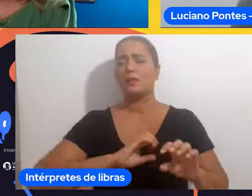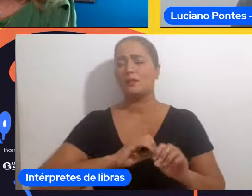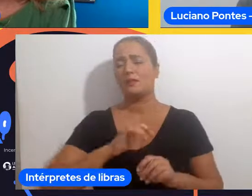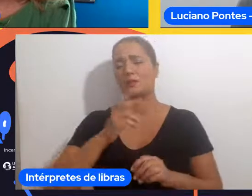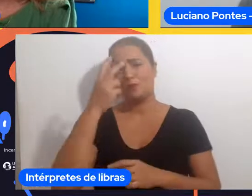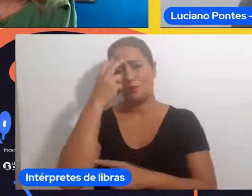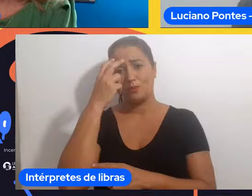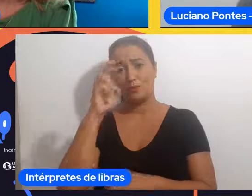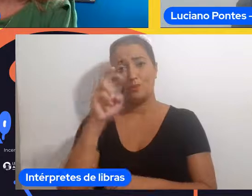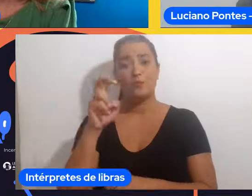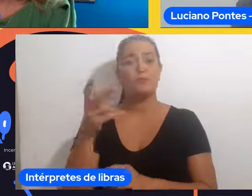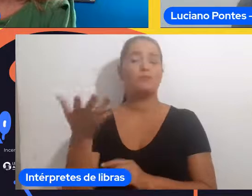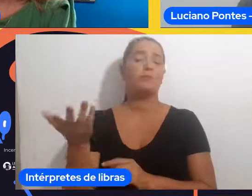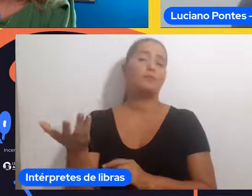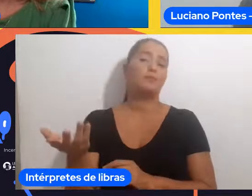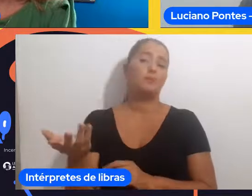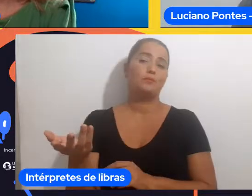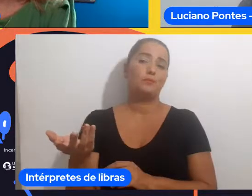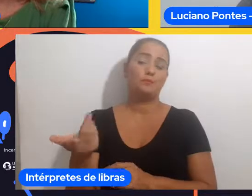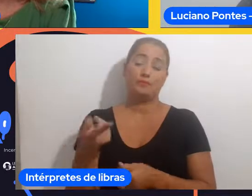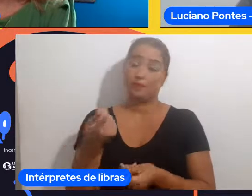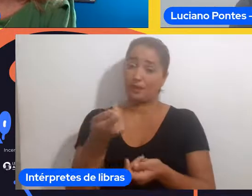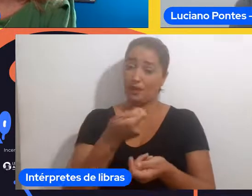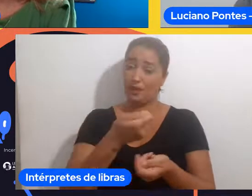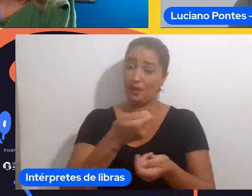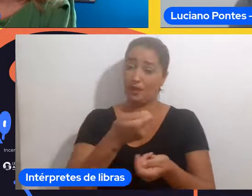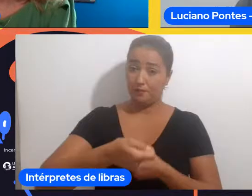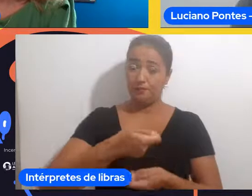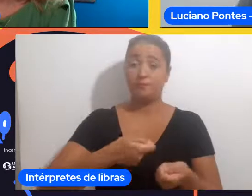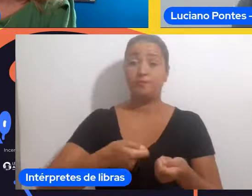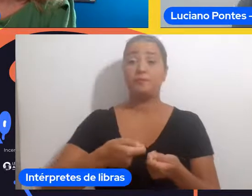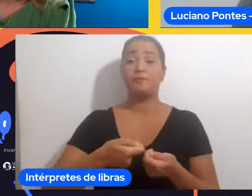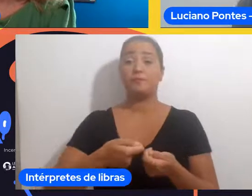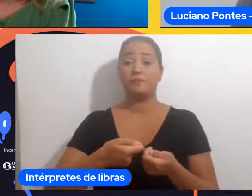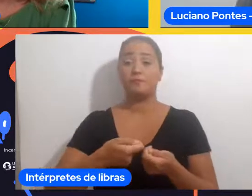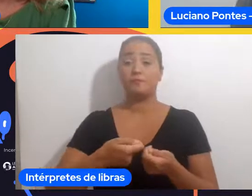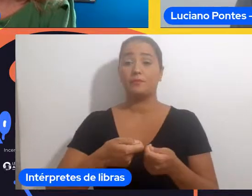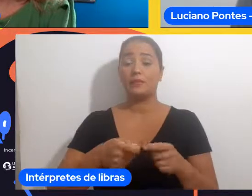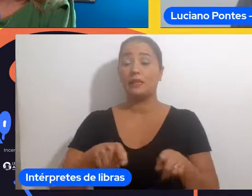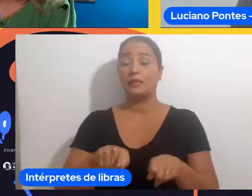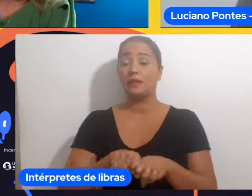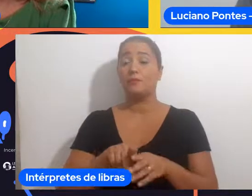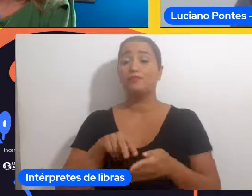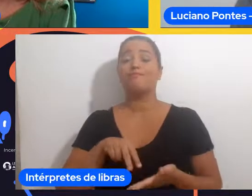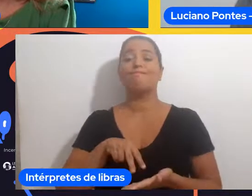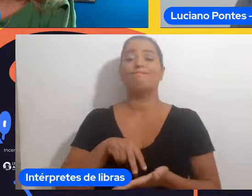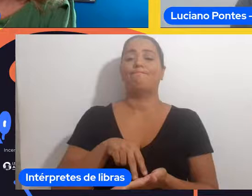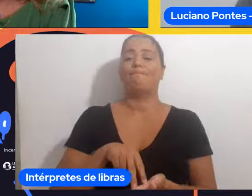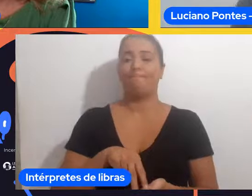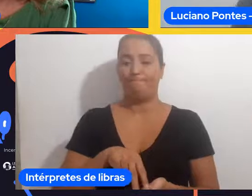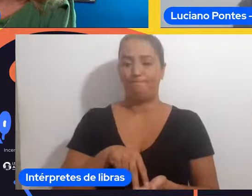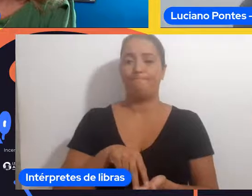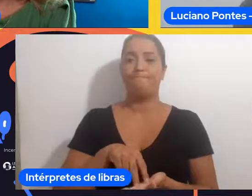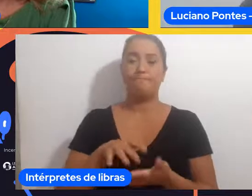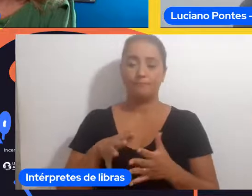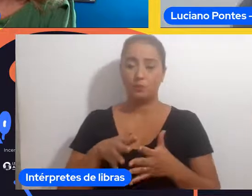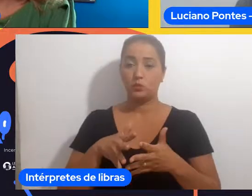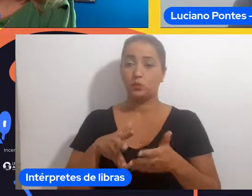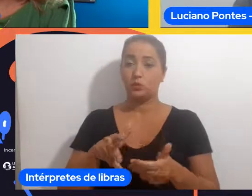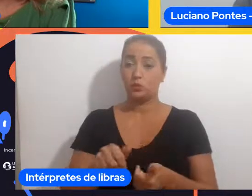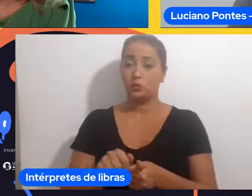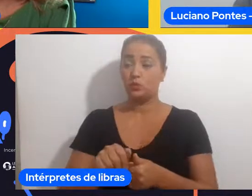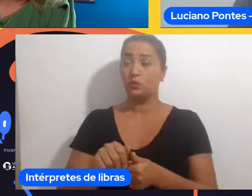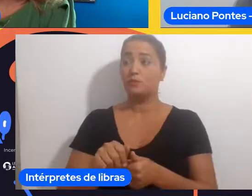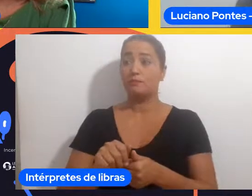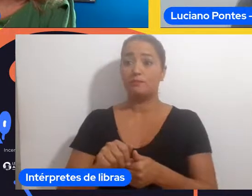própria... na economia, nos posicionamentos também que a gente vem fazendo em relação a tudo que a gente recebe, tudo que a